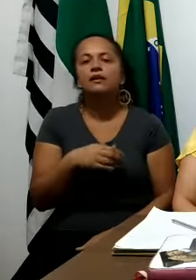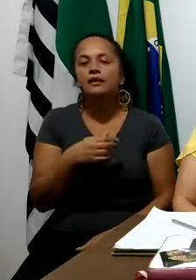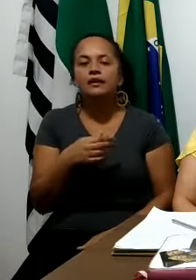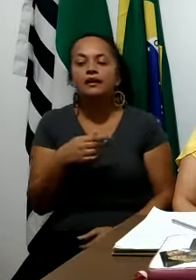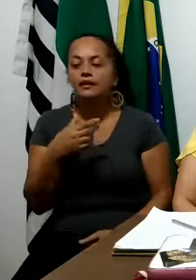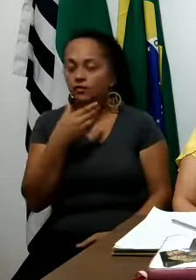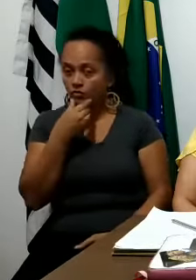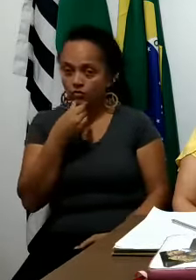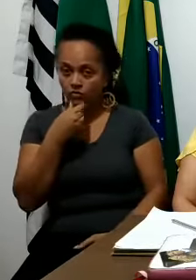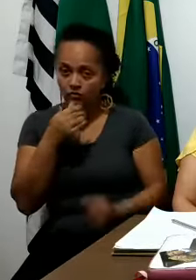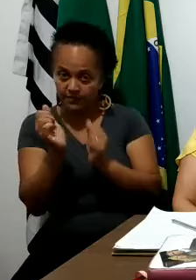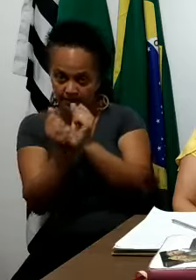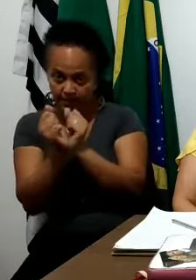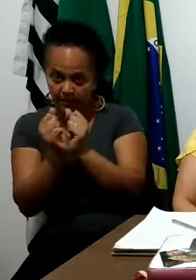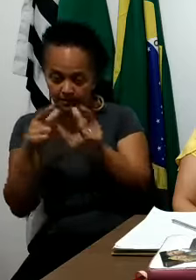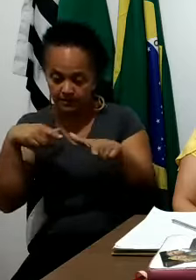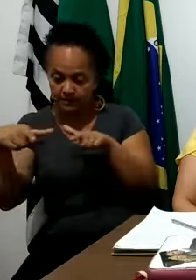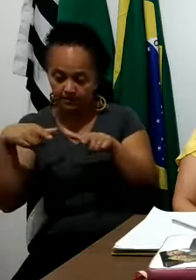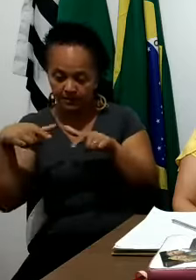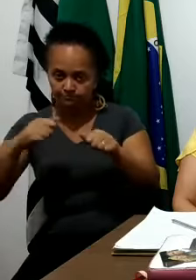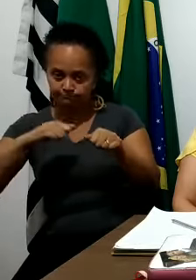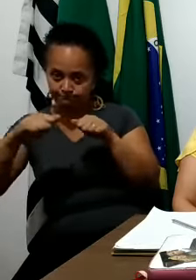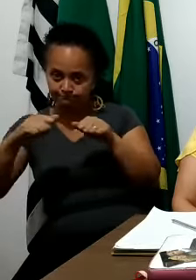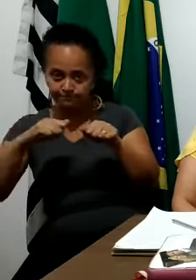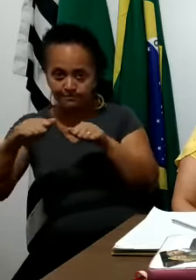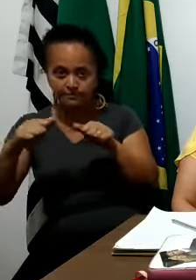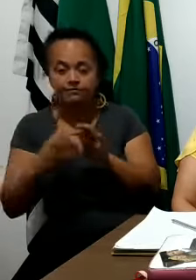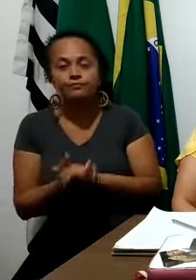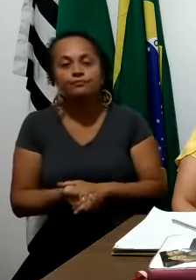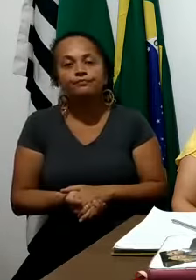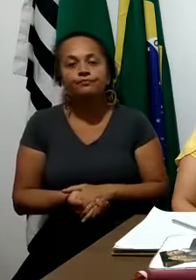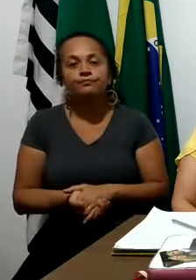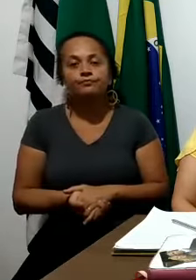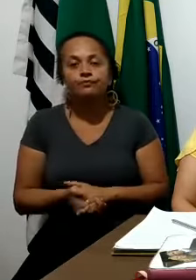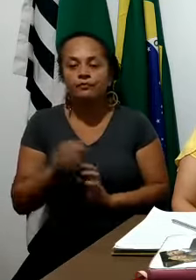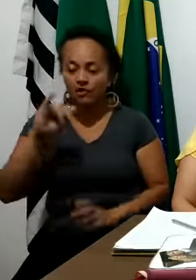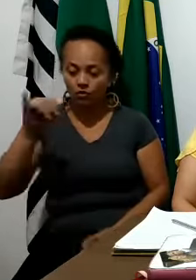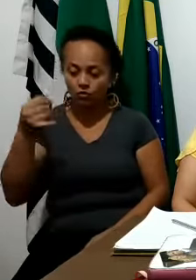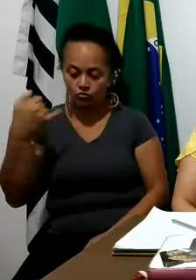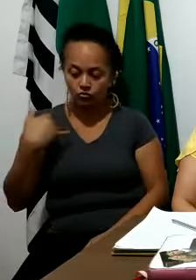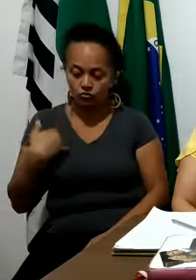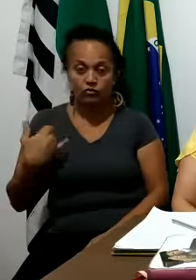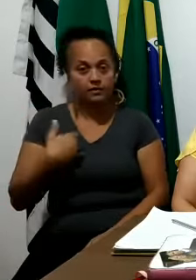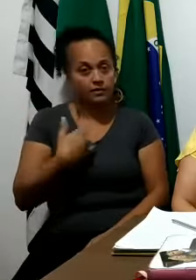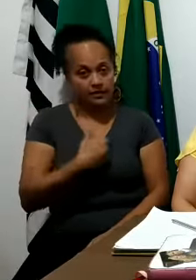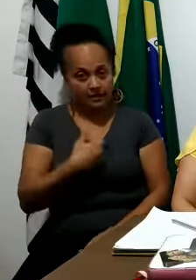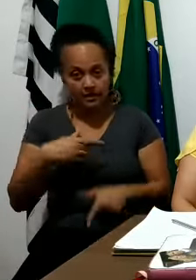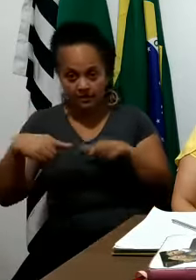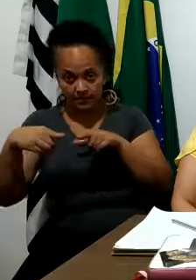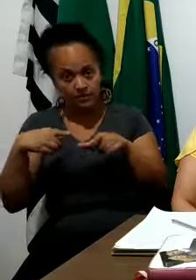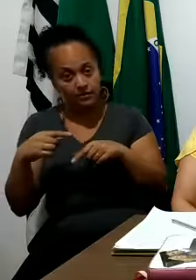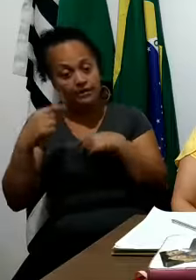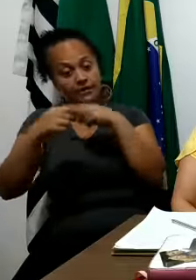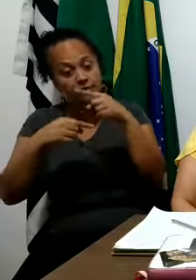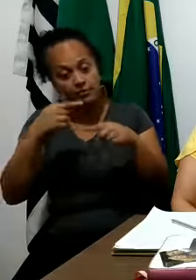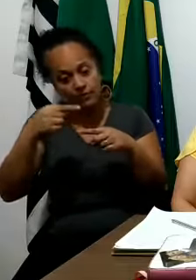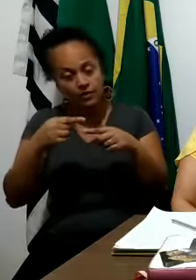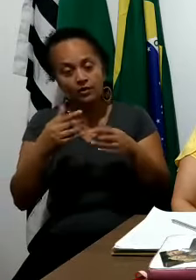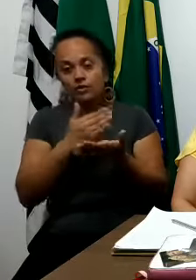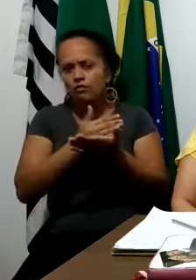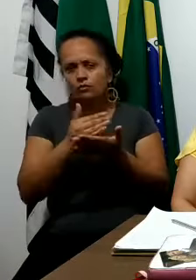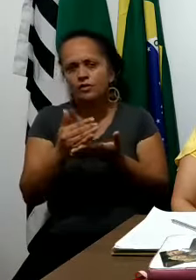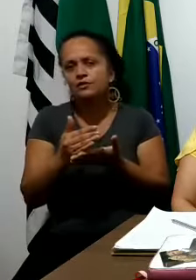Né? Ele chegou lá como servo. E depois Potifar colocou José como assistente pessoal. Será que Potifar chegou ali